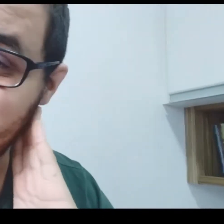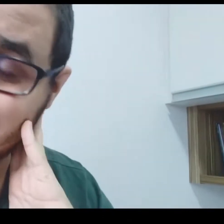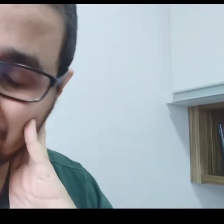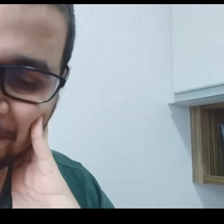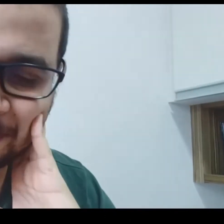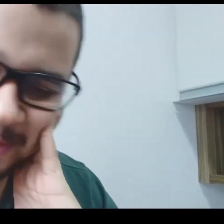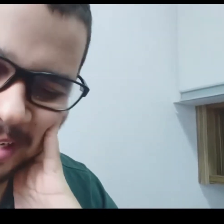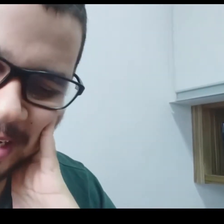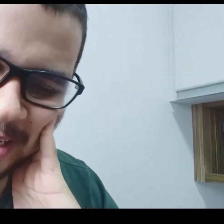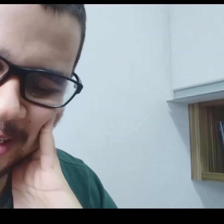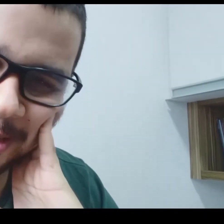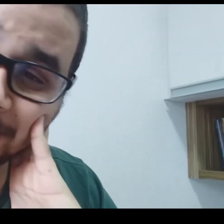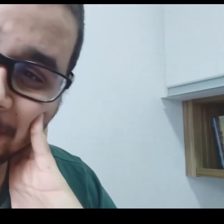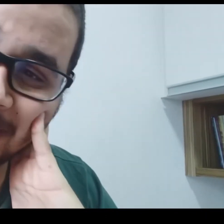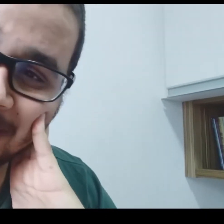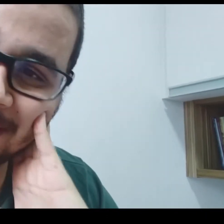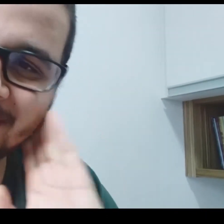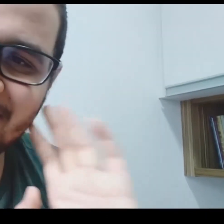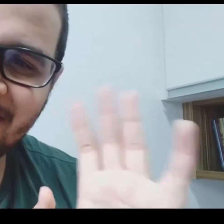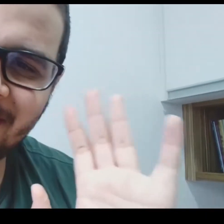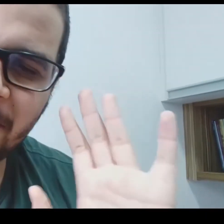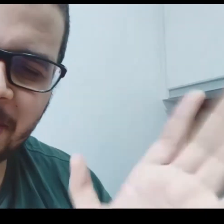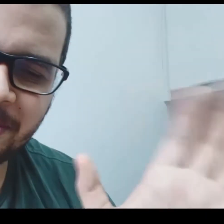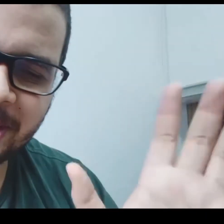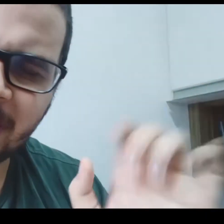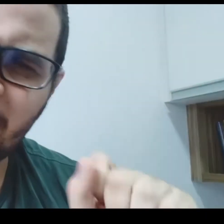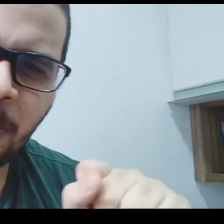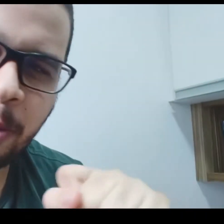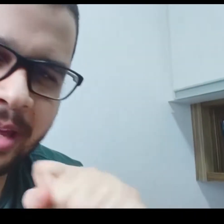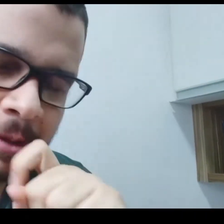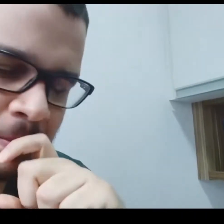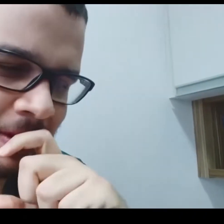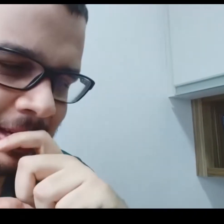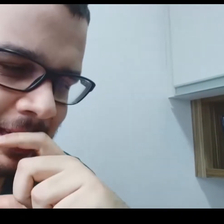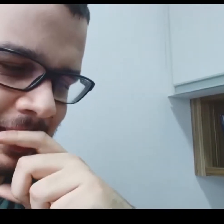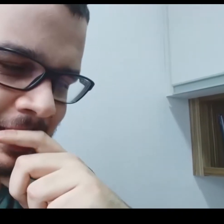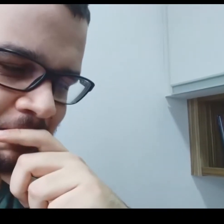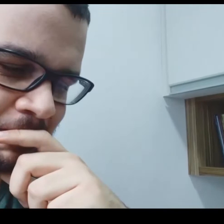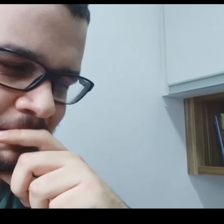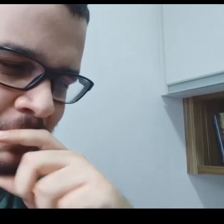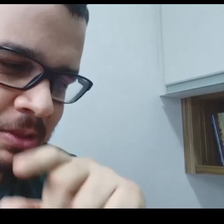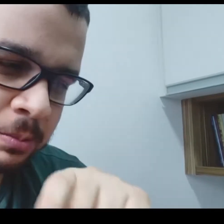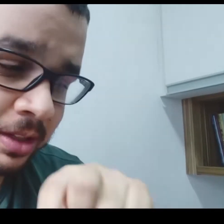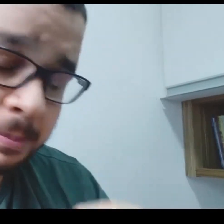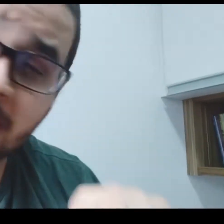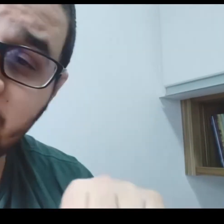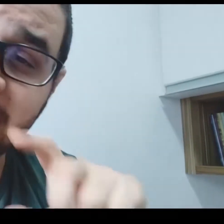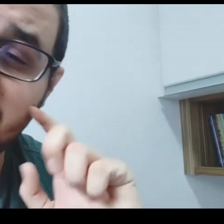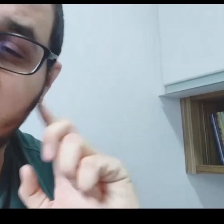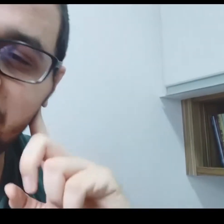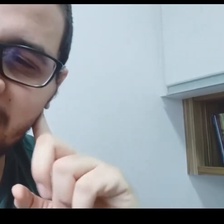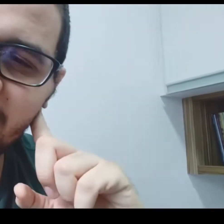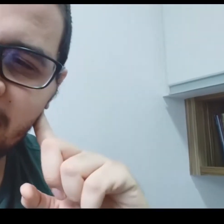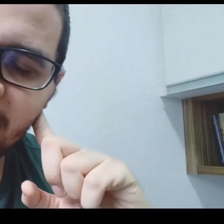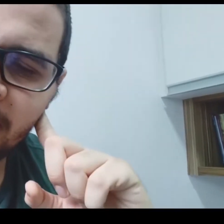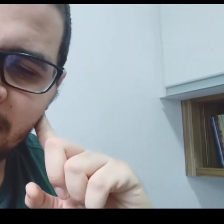E fui levando. Em 2015, a minha vida chacoalhou um pouquinho, porque uma coisa muito inesperada